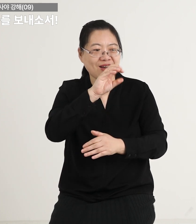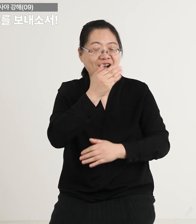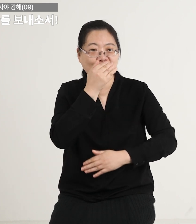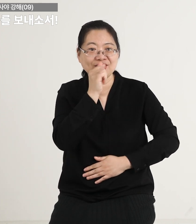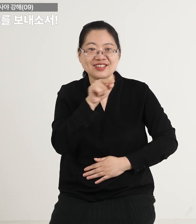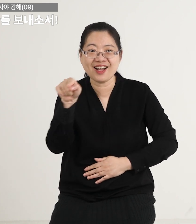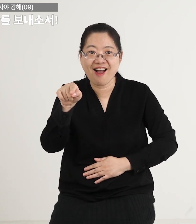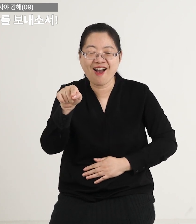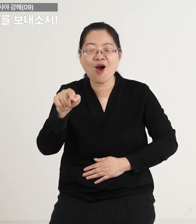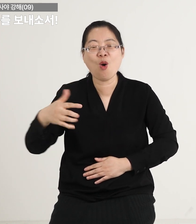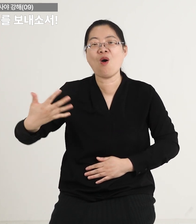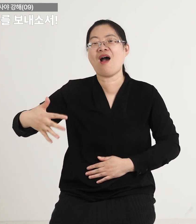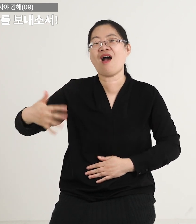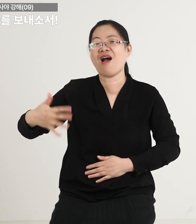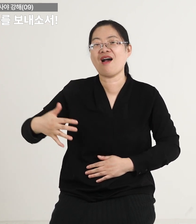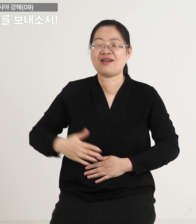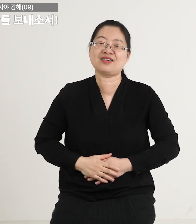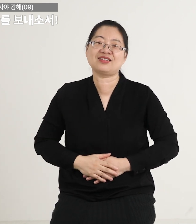적어도